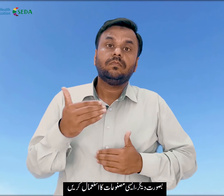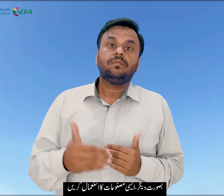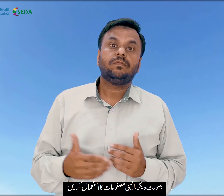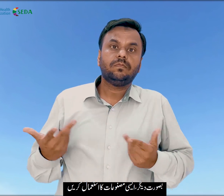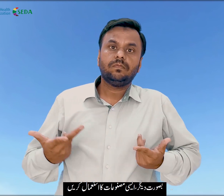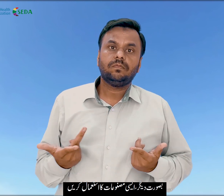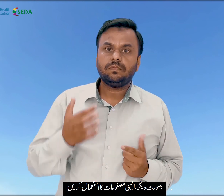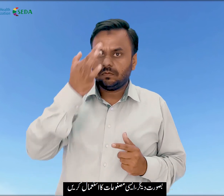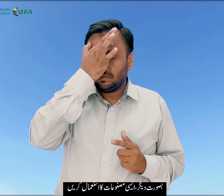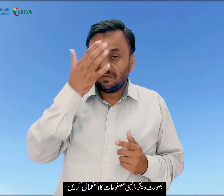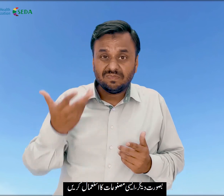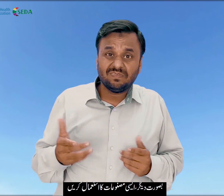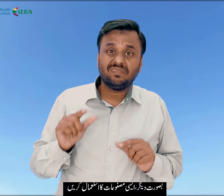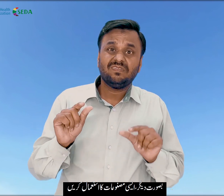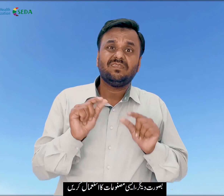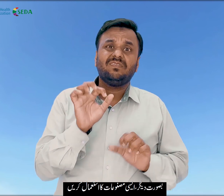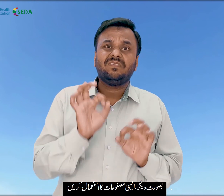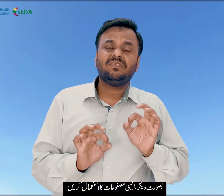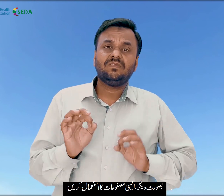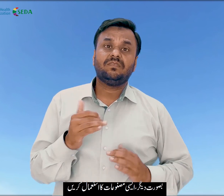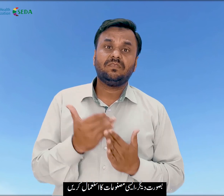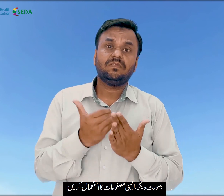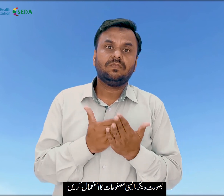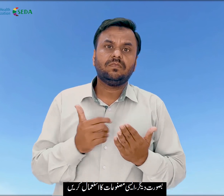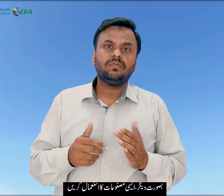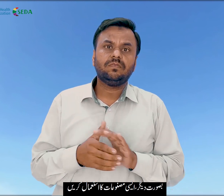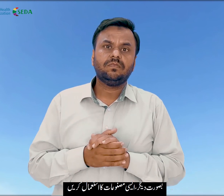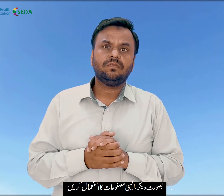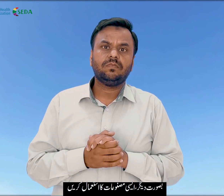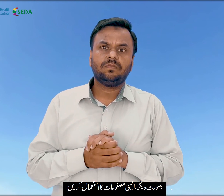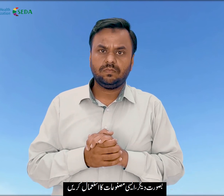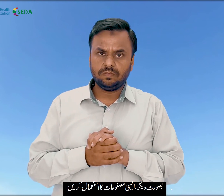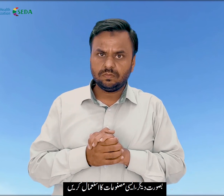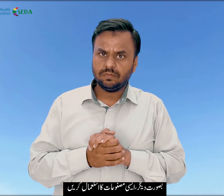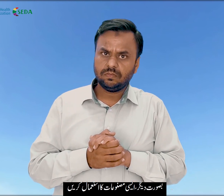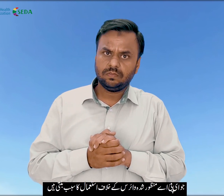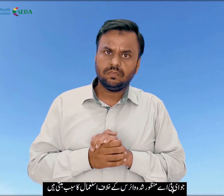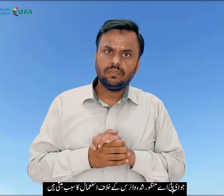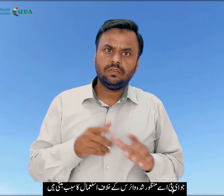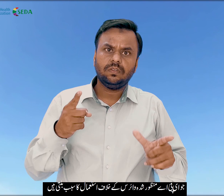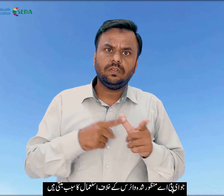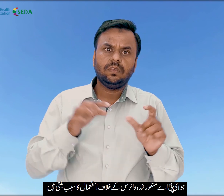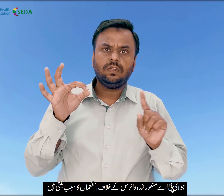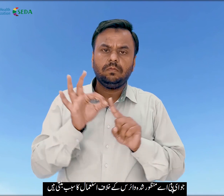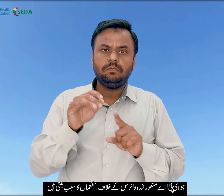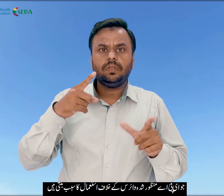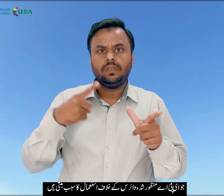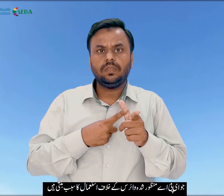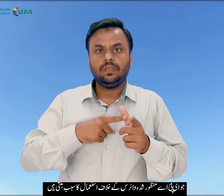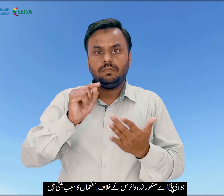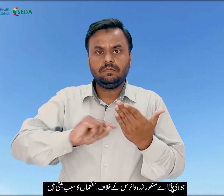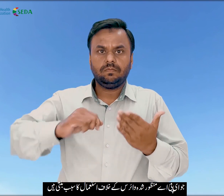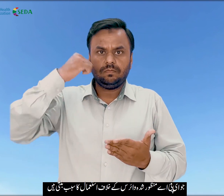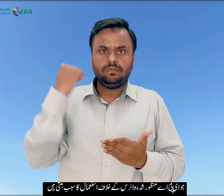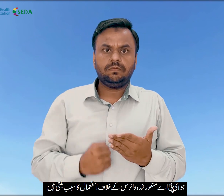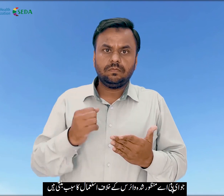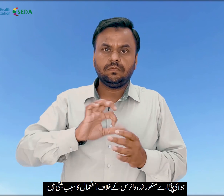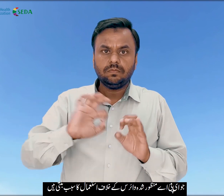بصورت دیگر ایسی مصنوعات کا استعمال کریں جو EPA سے منظور شدہ وائرس کے